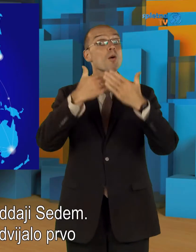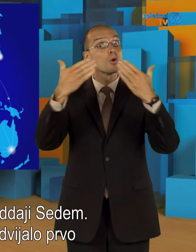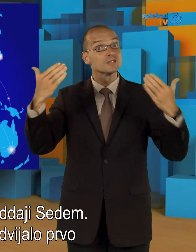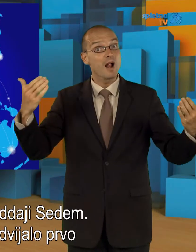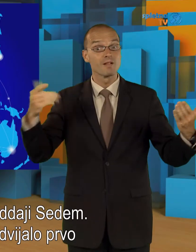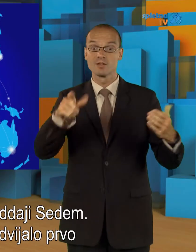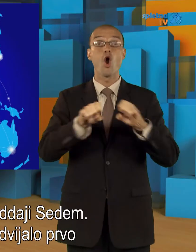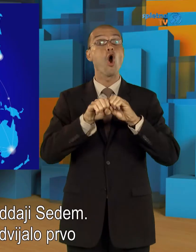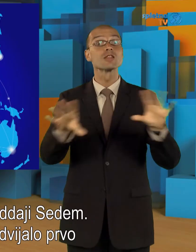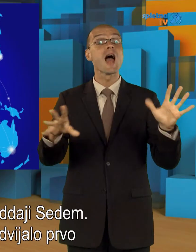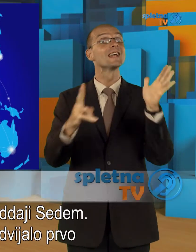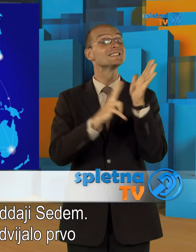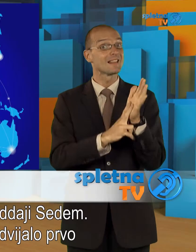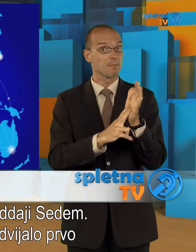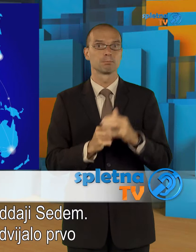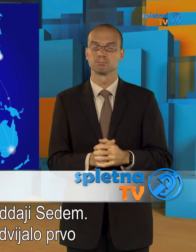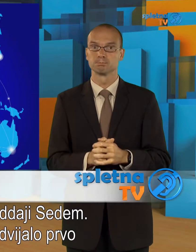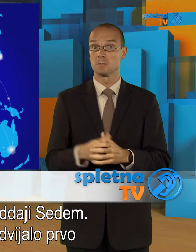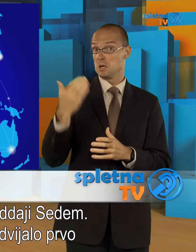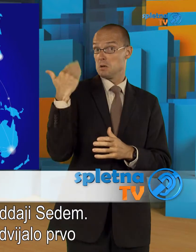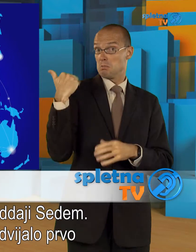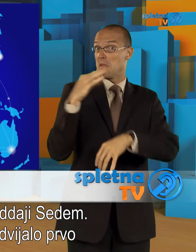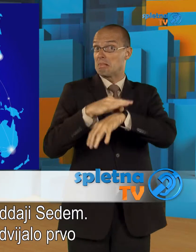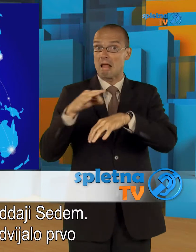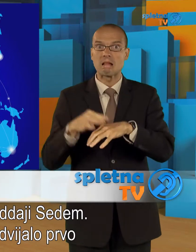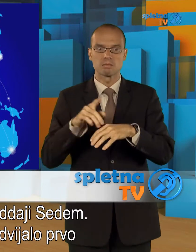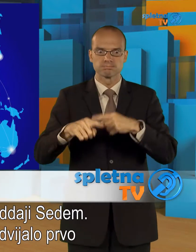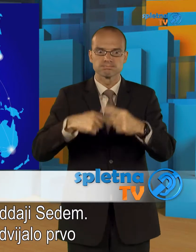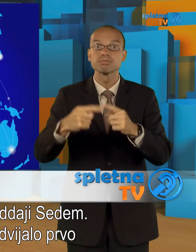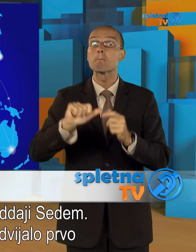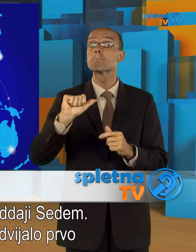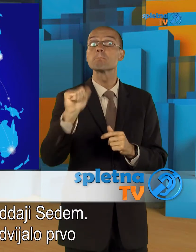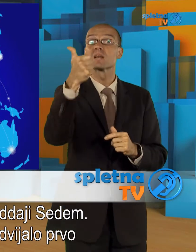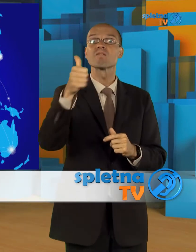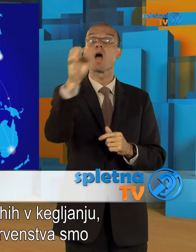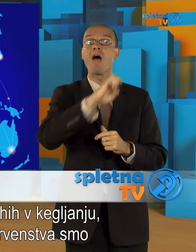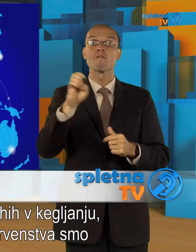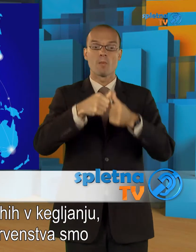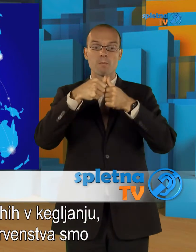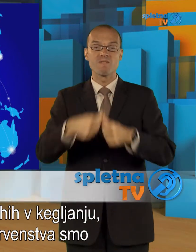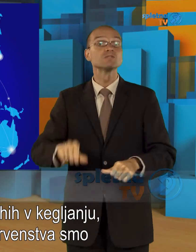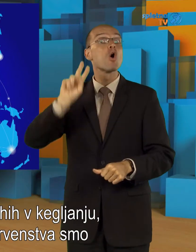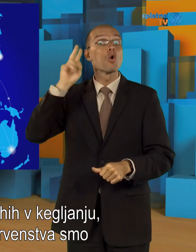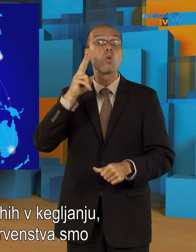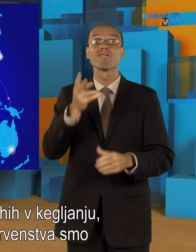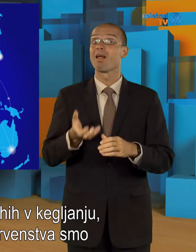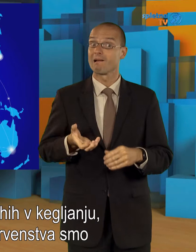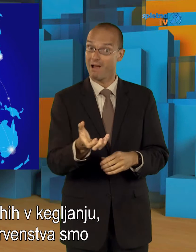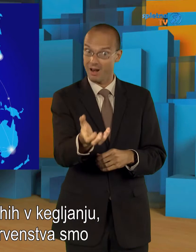Lepo pozdravljeni v oddaji 7. Minuli teden se je odvijalo prvo evropsko prvenstvo gluhih v kegljanju, na